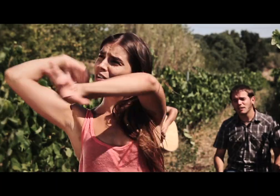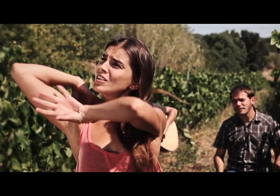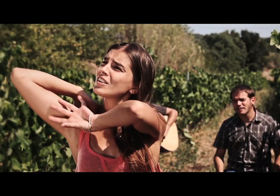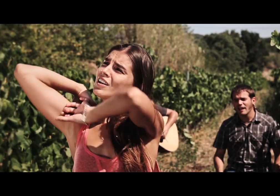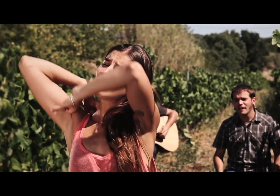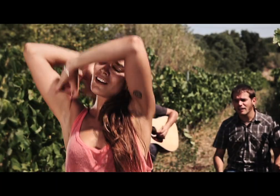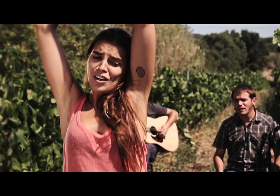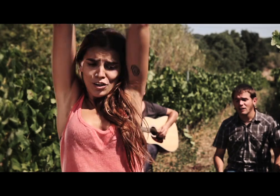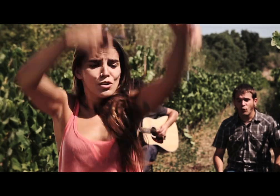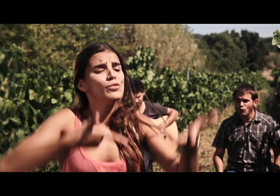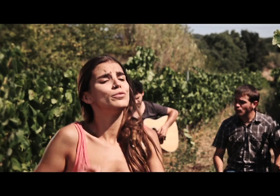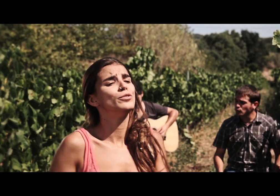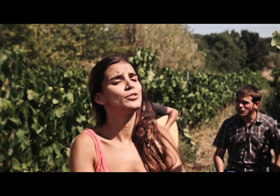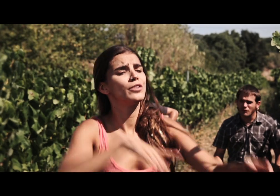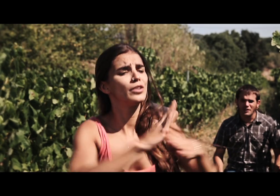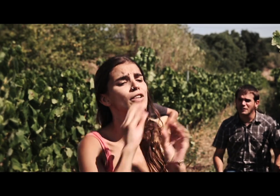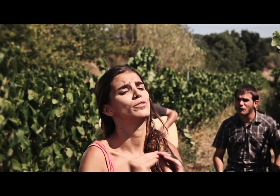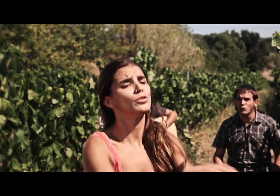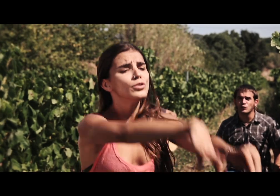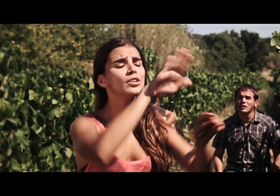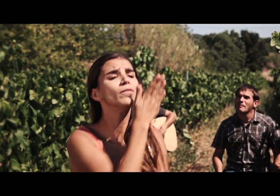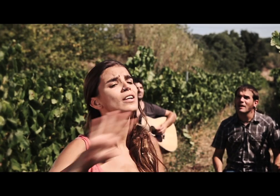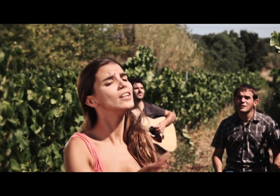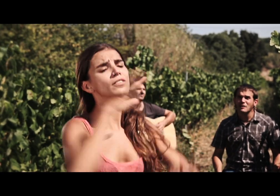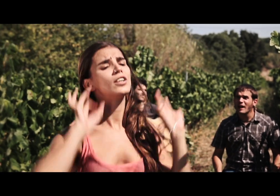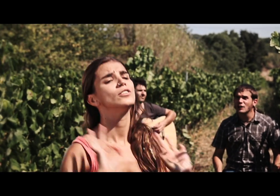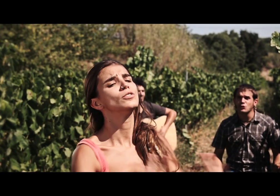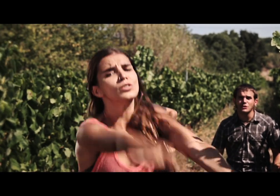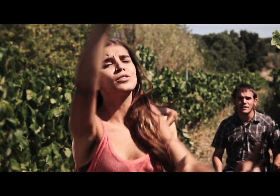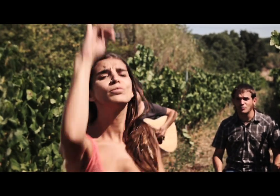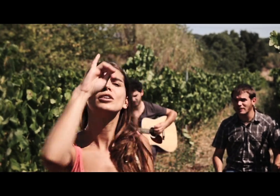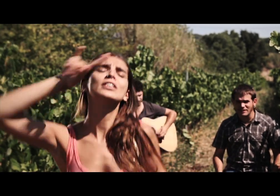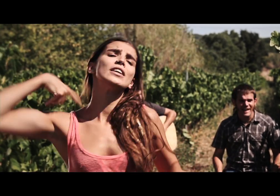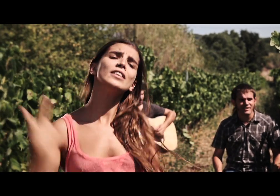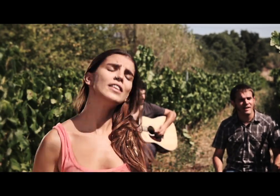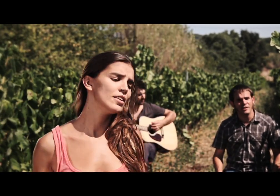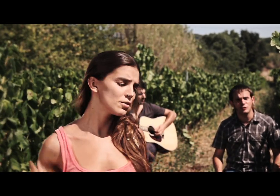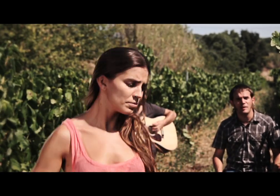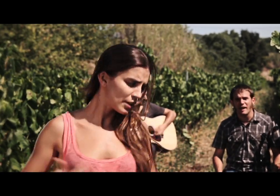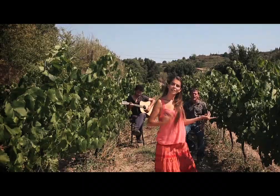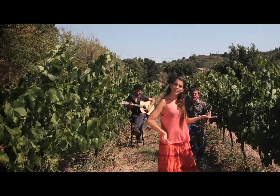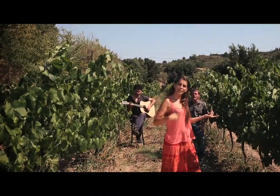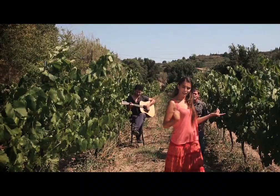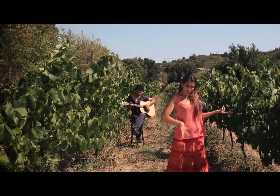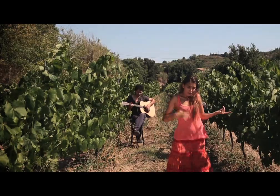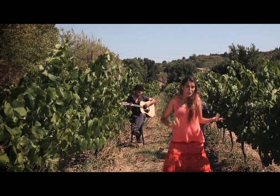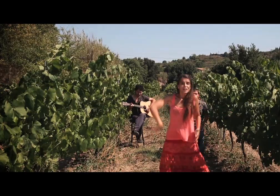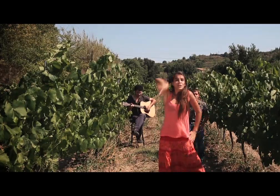Porto a l'esquena un fusell fet de fusta amb les bales justes per si he de